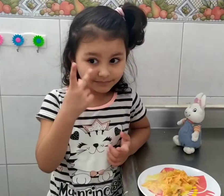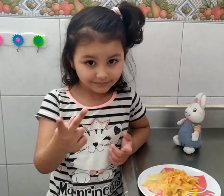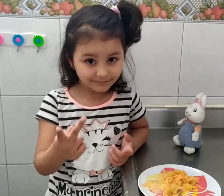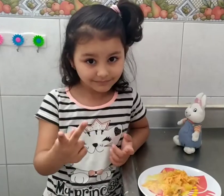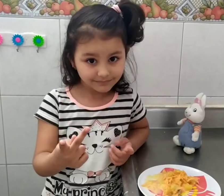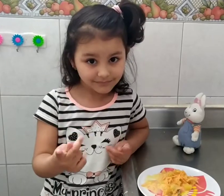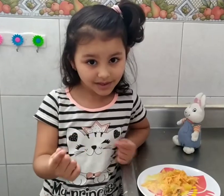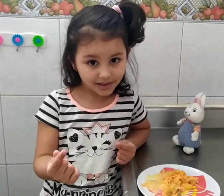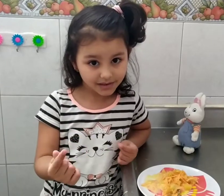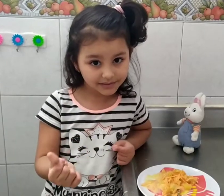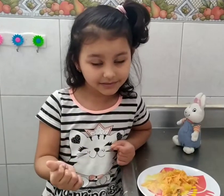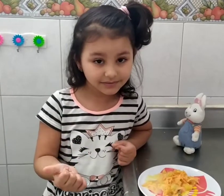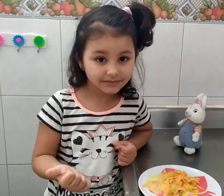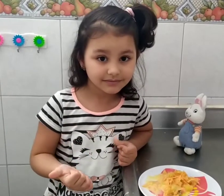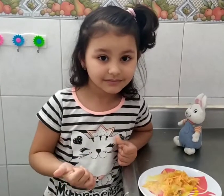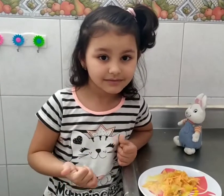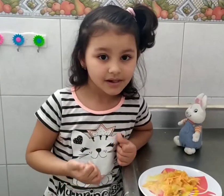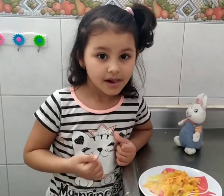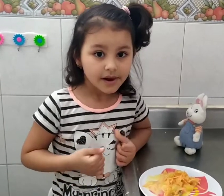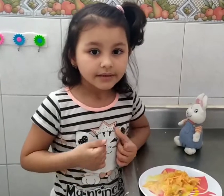nos vemos en el próximo video,